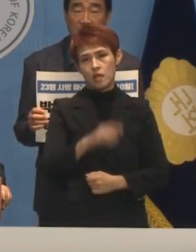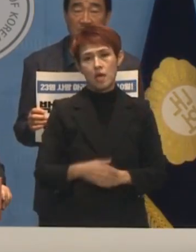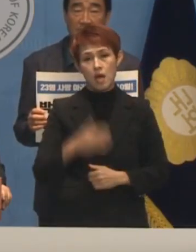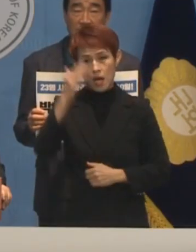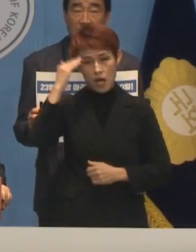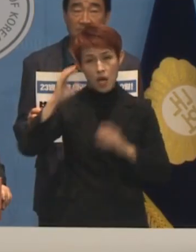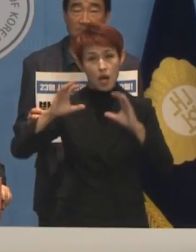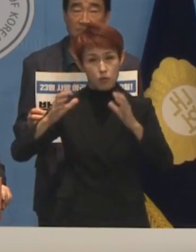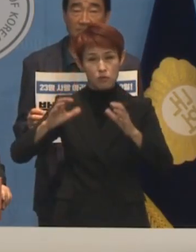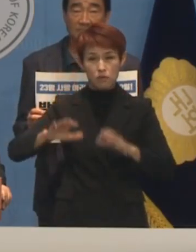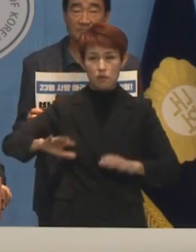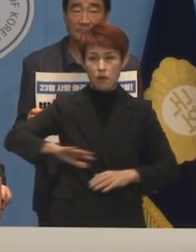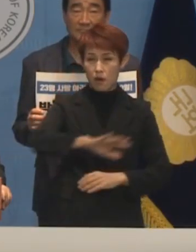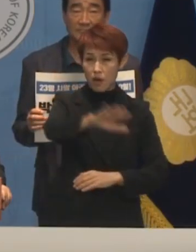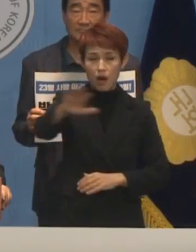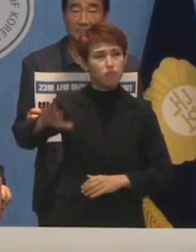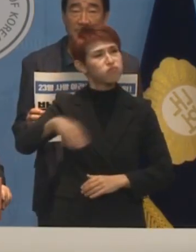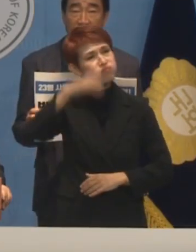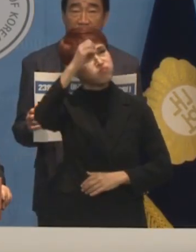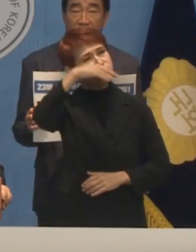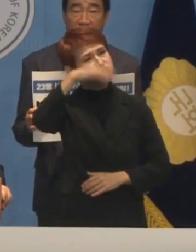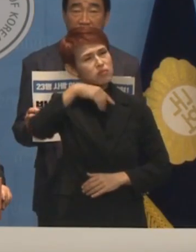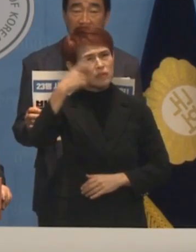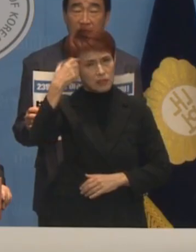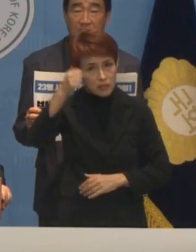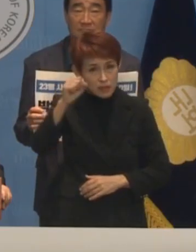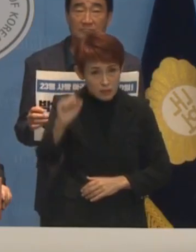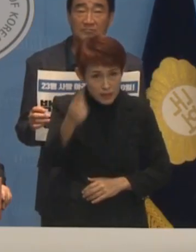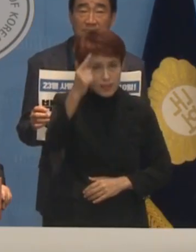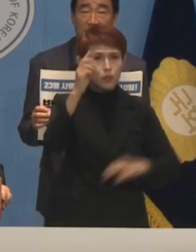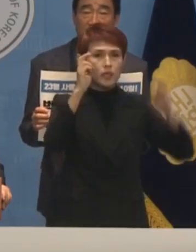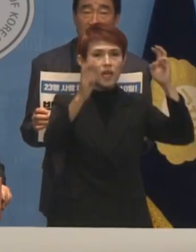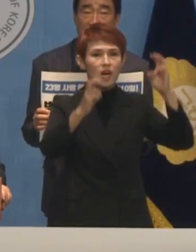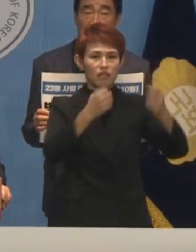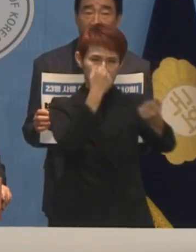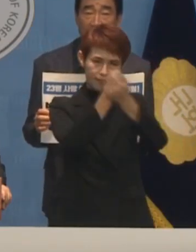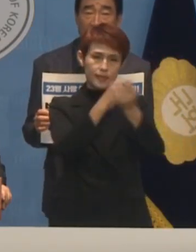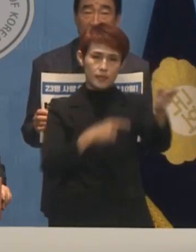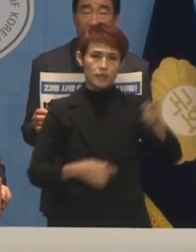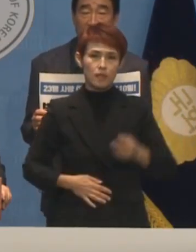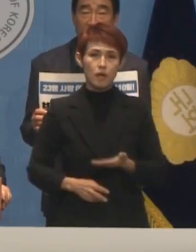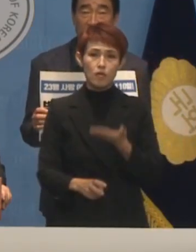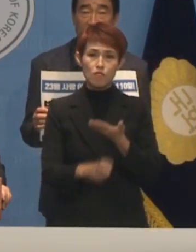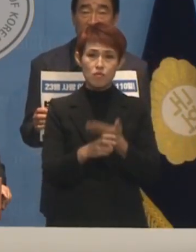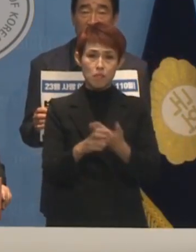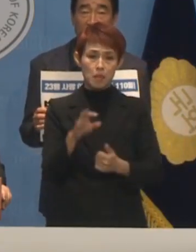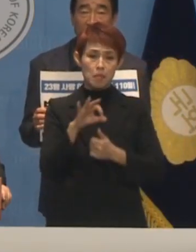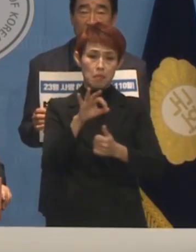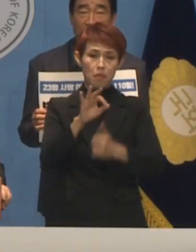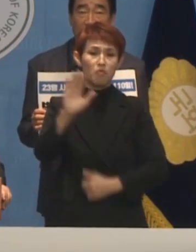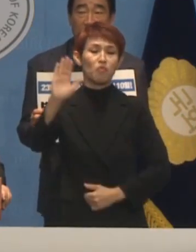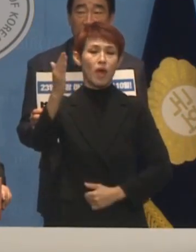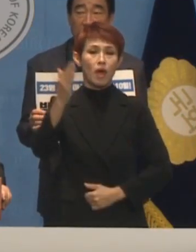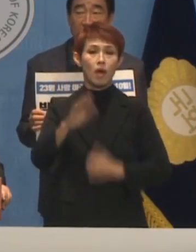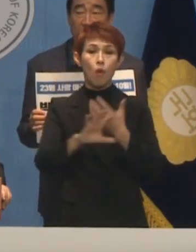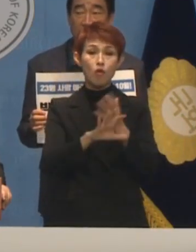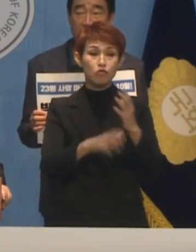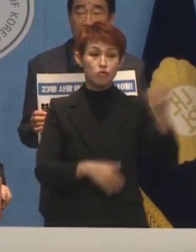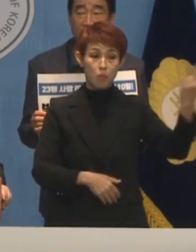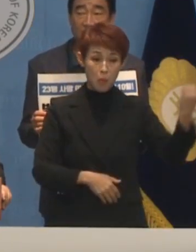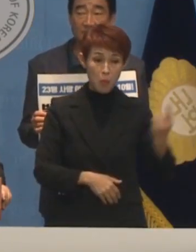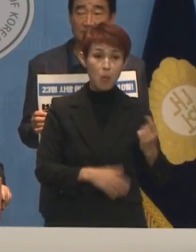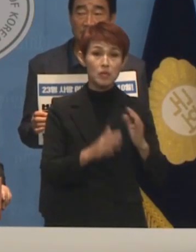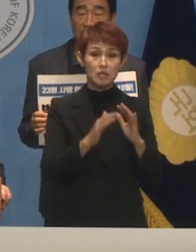대한민국의 온 사회가 그래도 된다는 메시지를 주었기 때문입니다. 불법 파견 해도 된다고, 이주민들